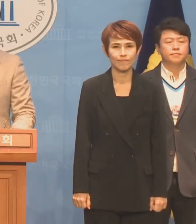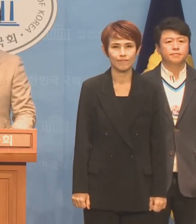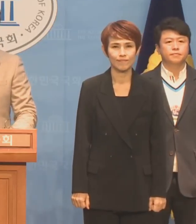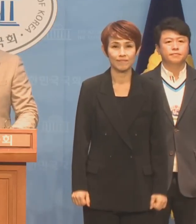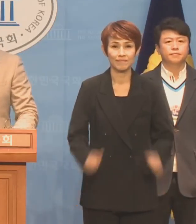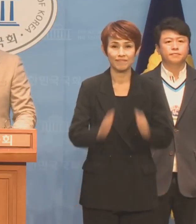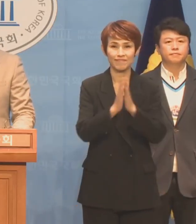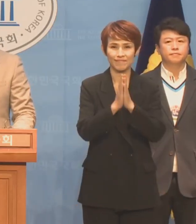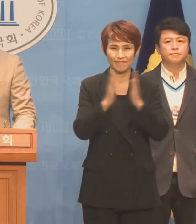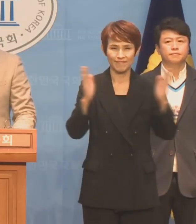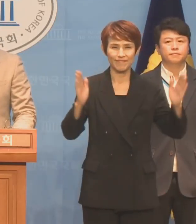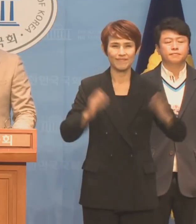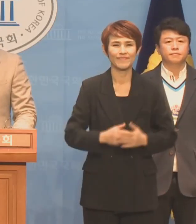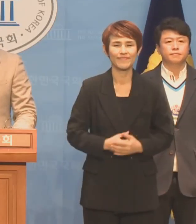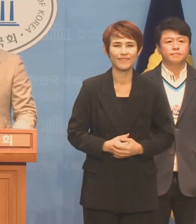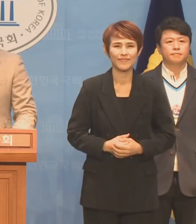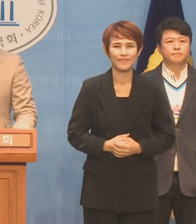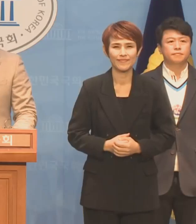시작하겠습니다.